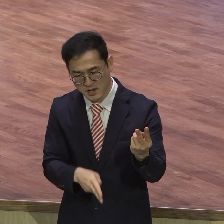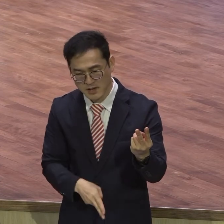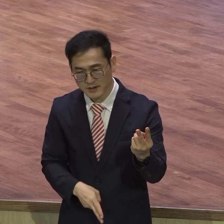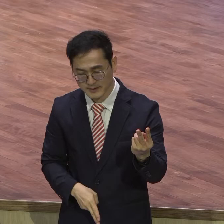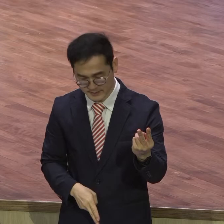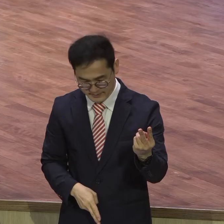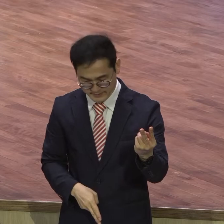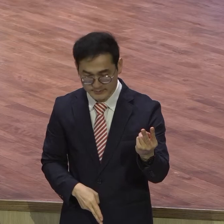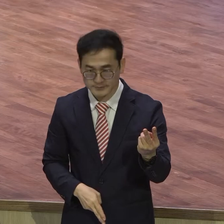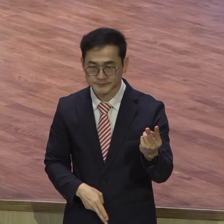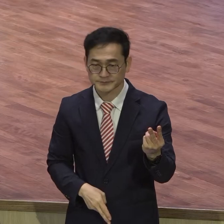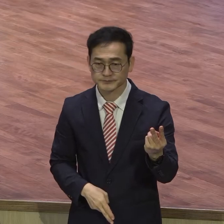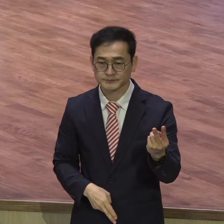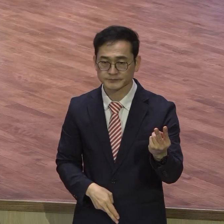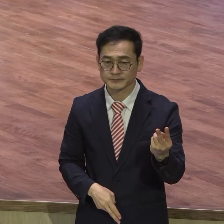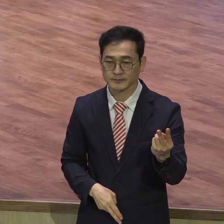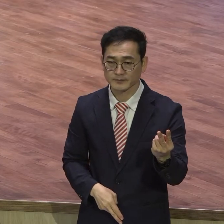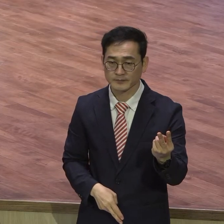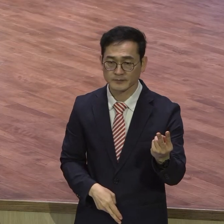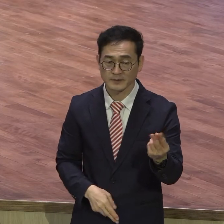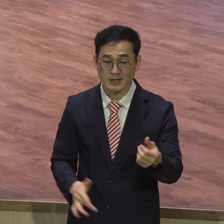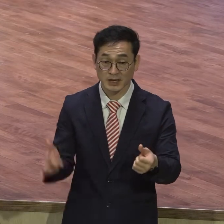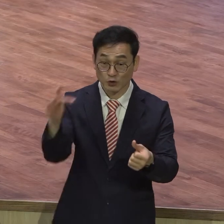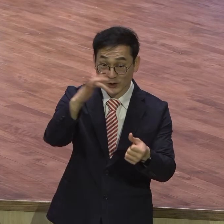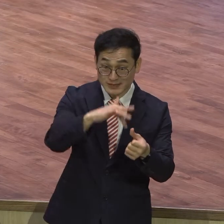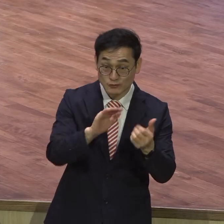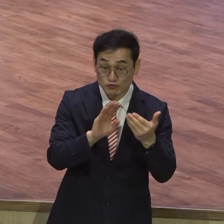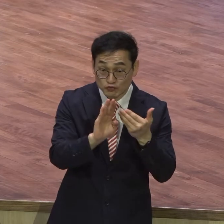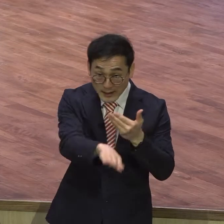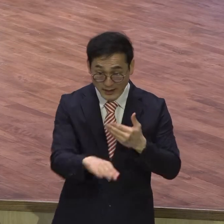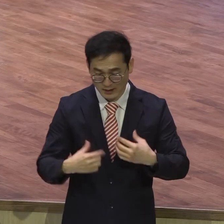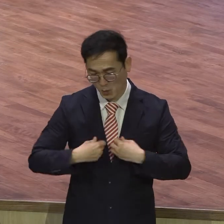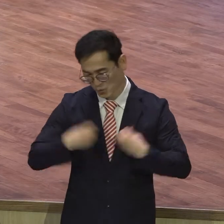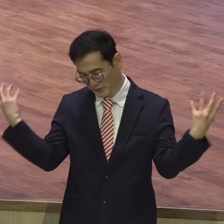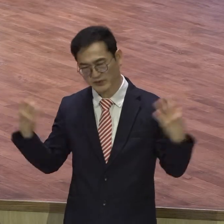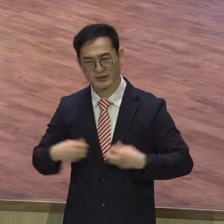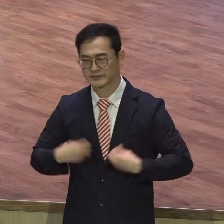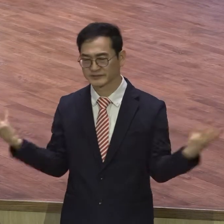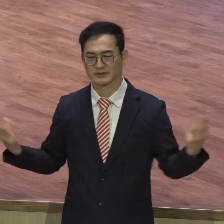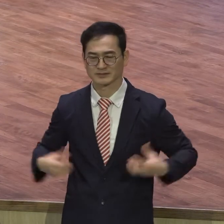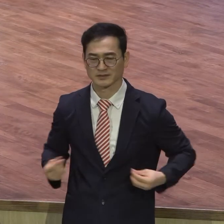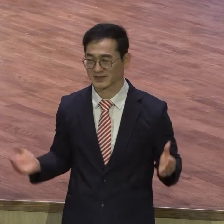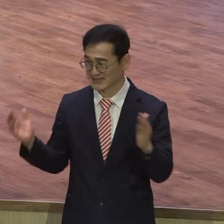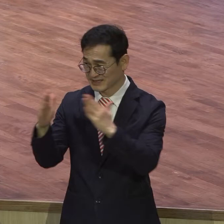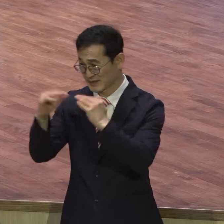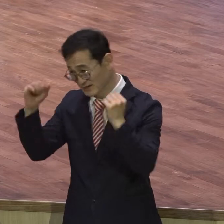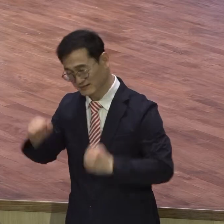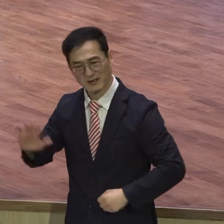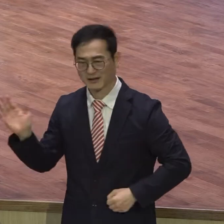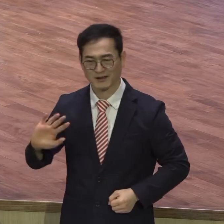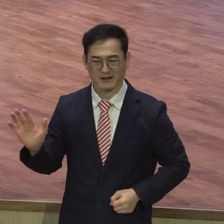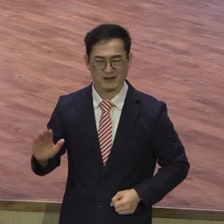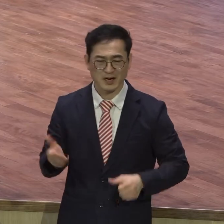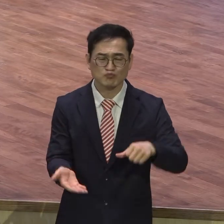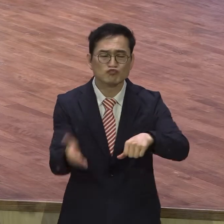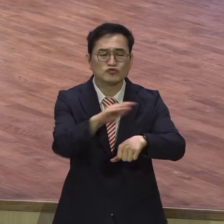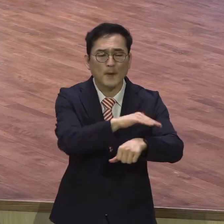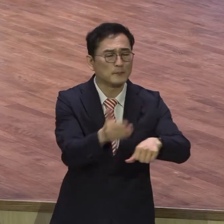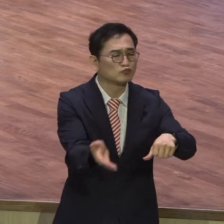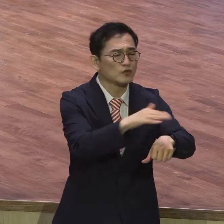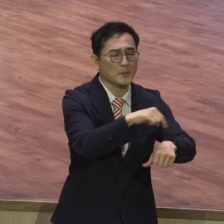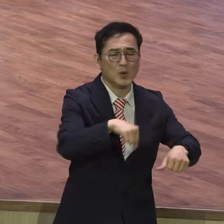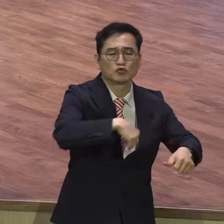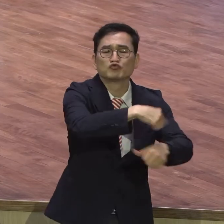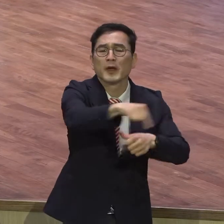오장에 보면 이들이 귀신 들린 이후로 옷을 입지 않고 집에 가하지도 않고 무덤 사이에